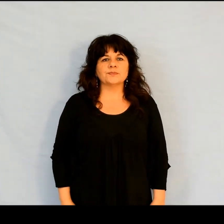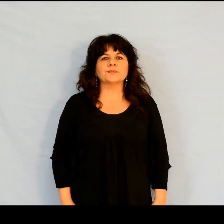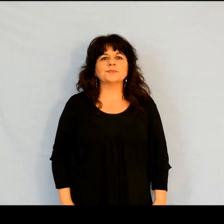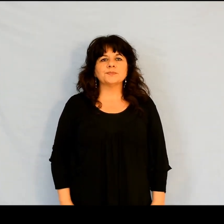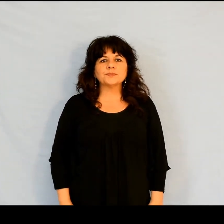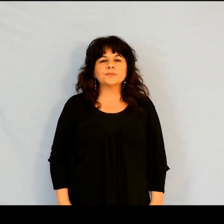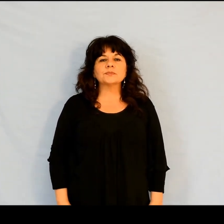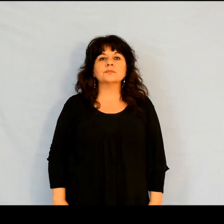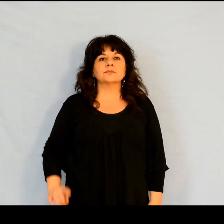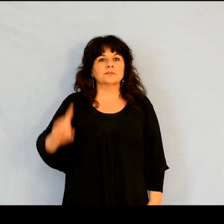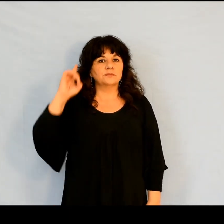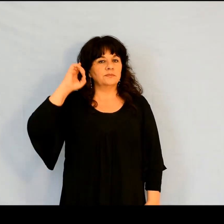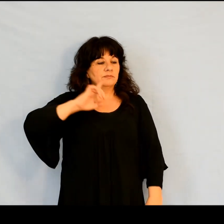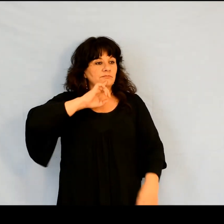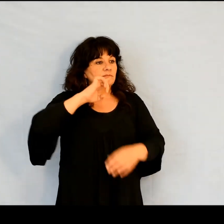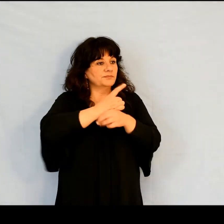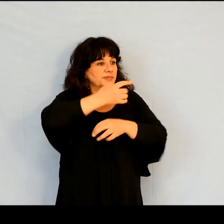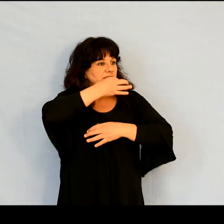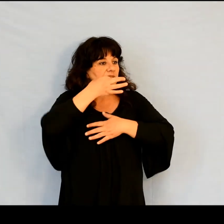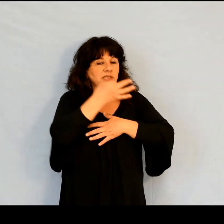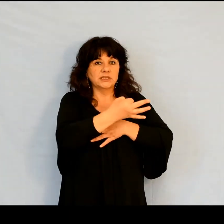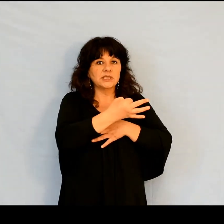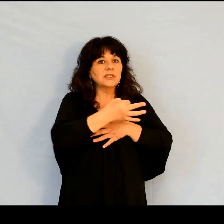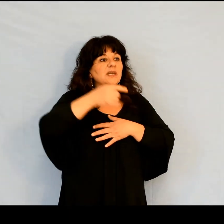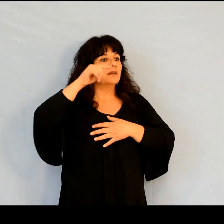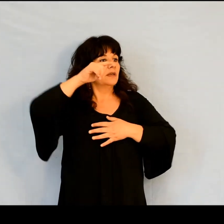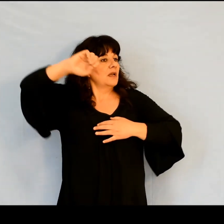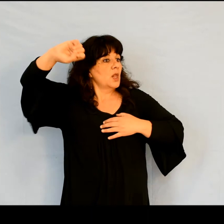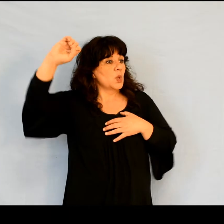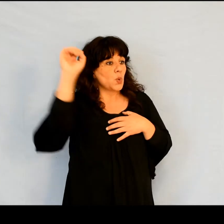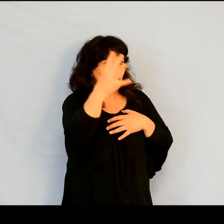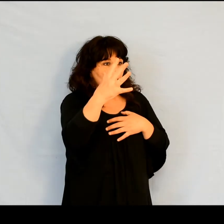Dieu dit que la lumière soit, et la lumière fut.